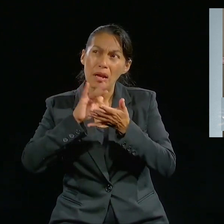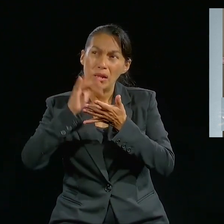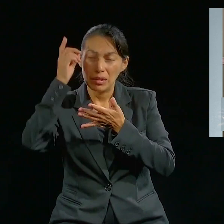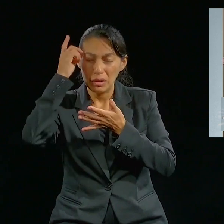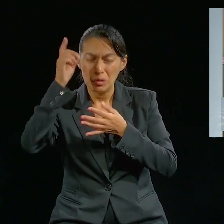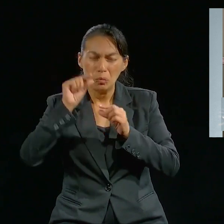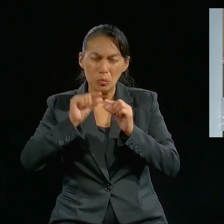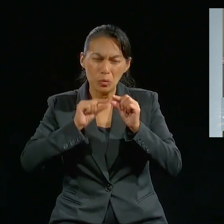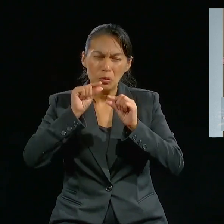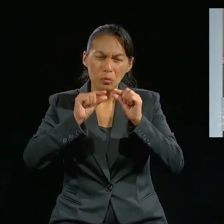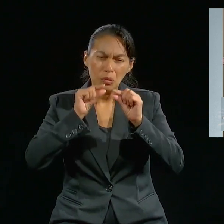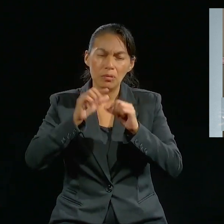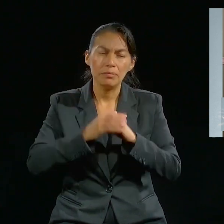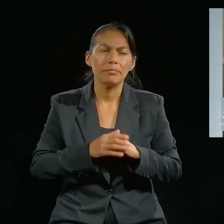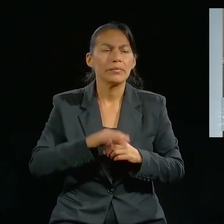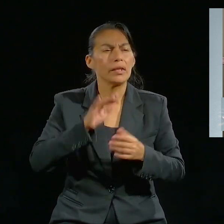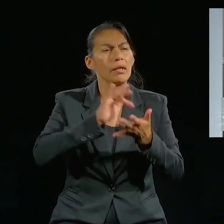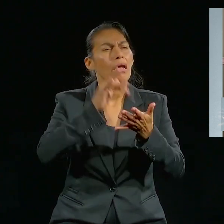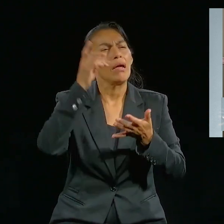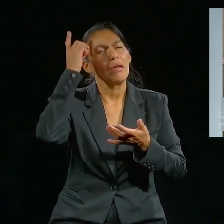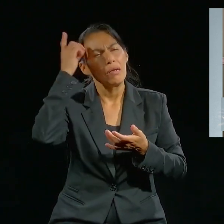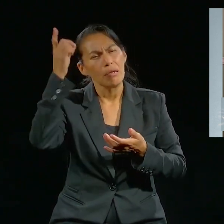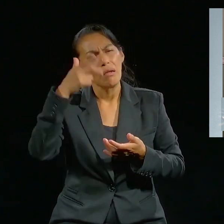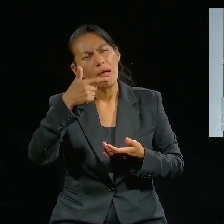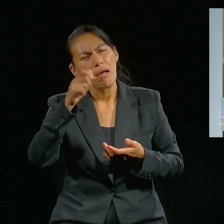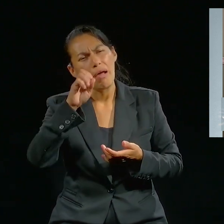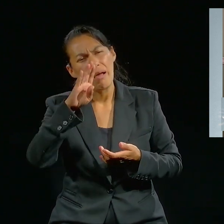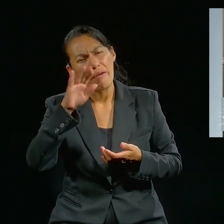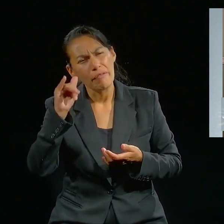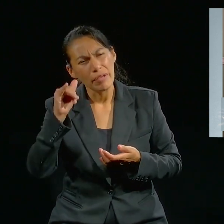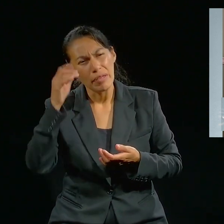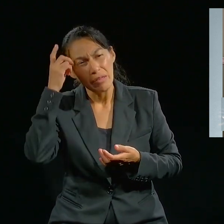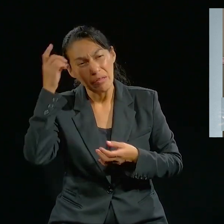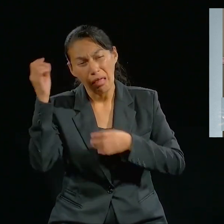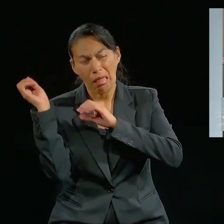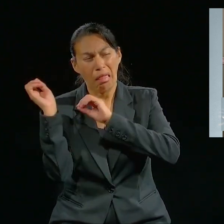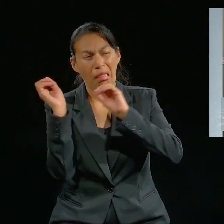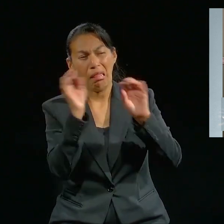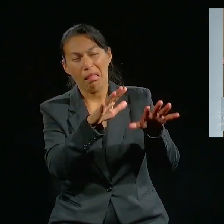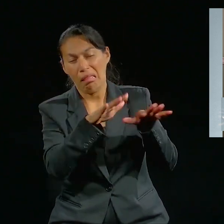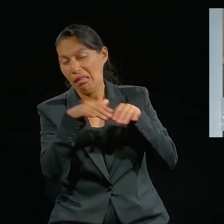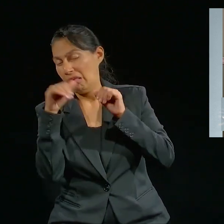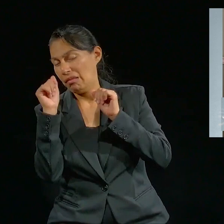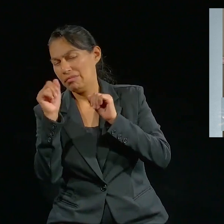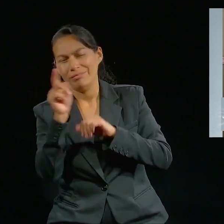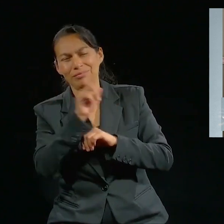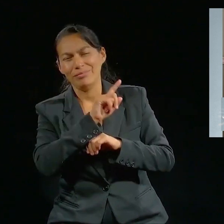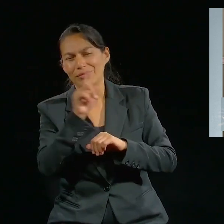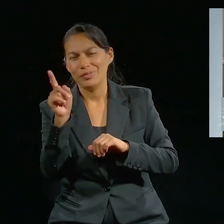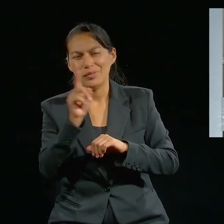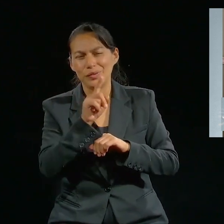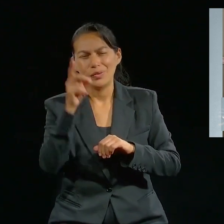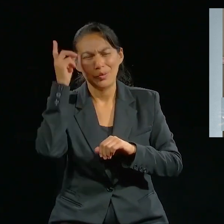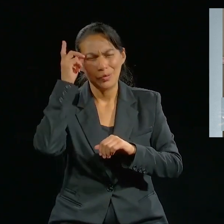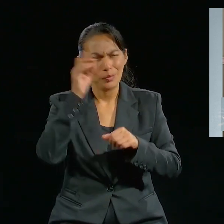Gaby Dios es bueno no los va a dejar no los va a desamparar confíen